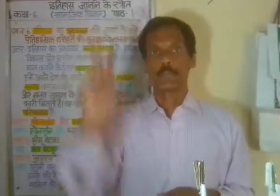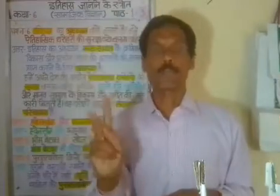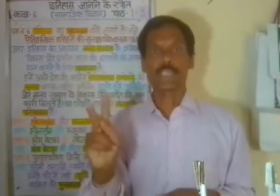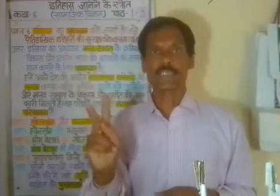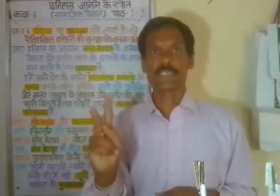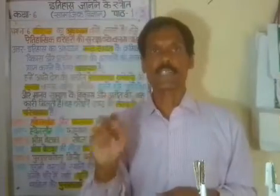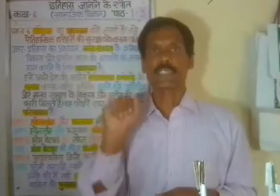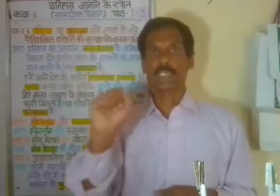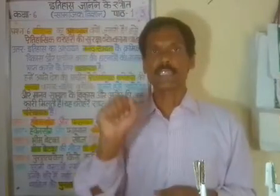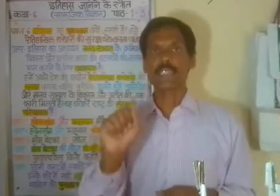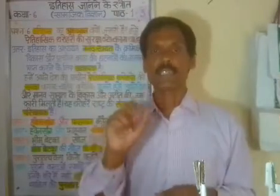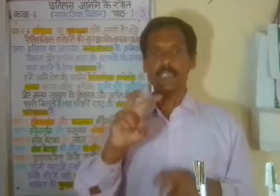भीमबेटका की